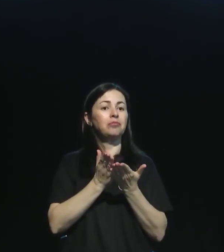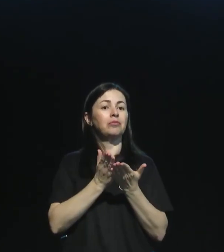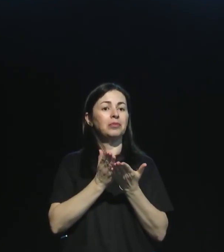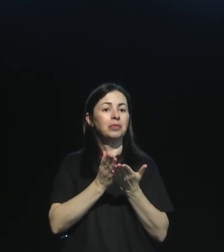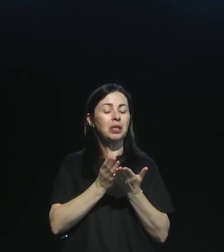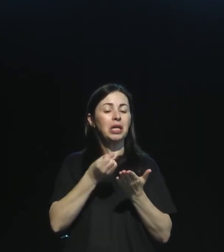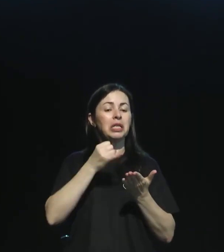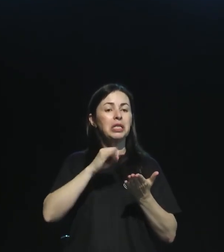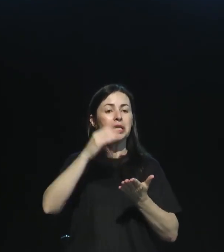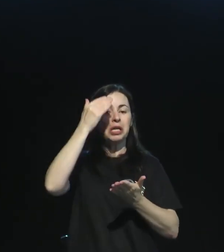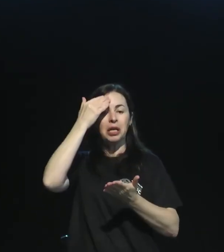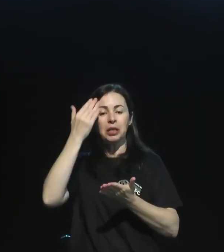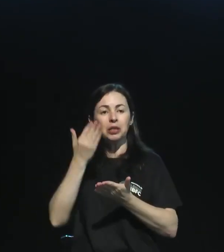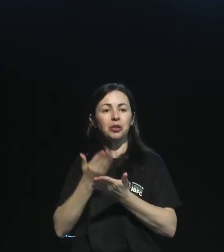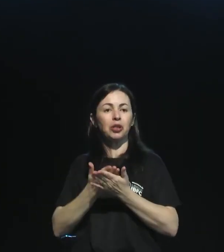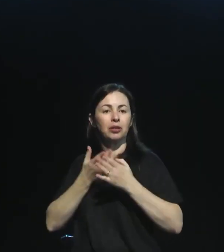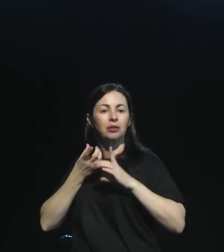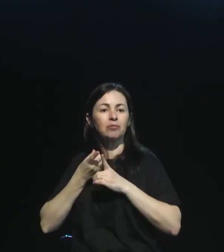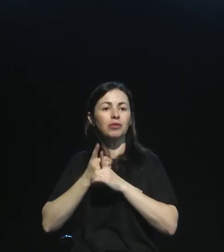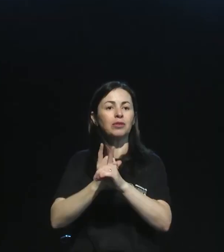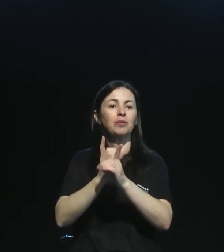um discípulo de Jesus,